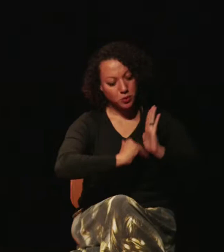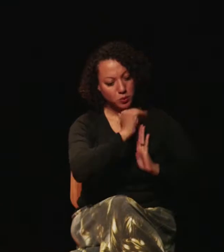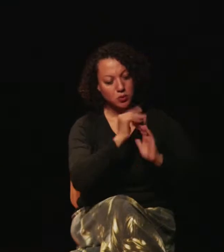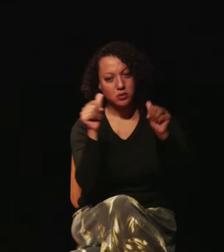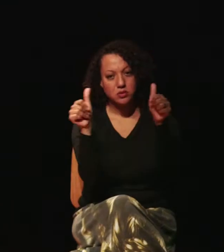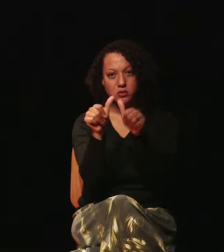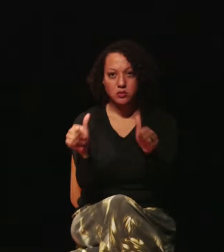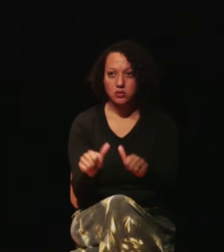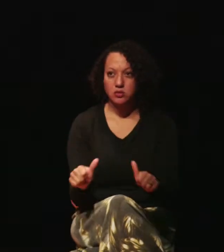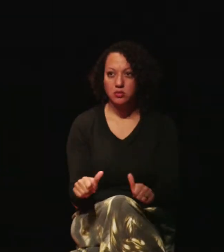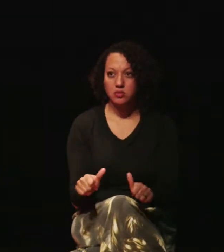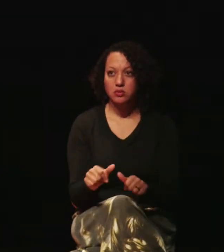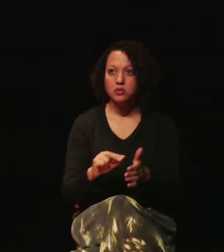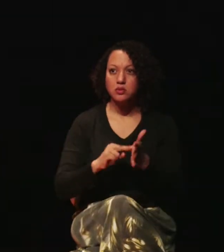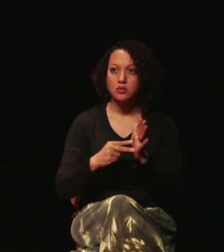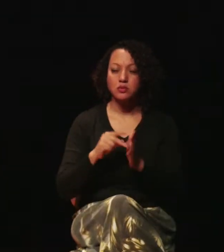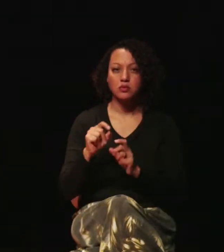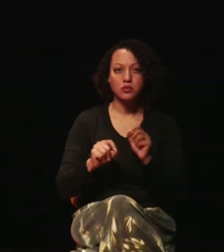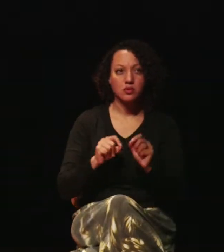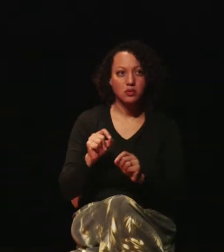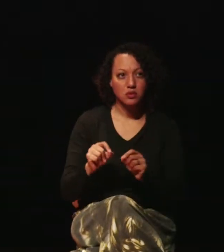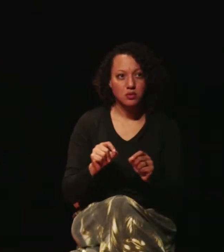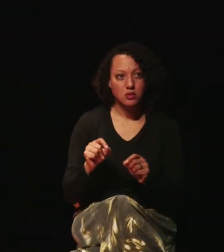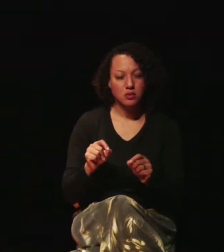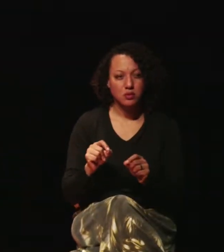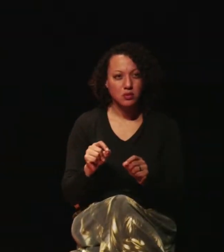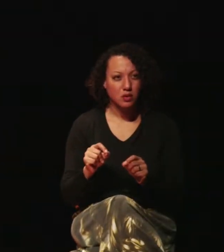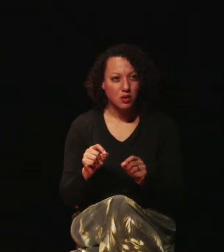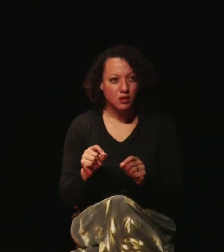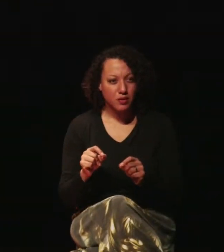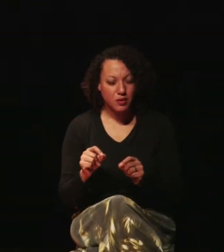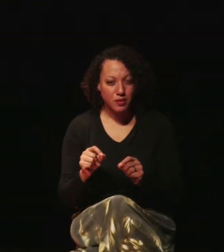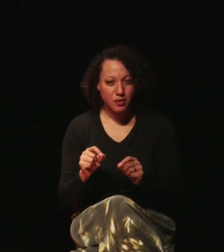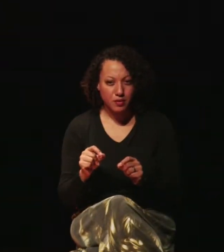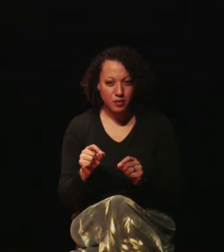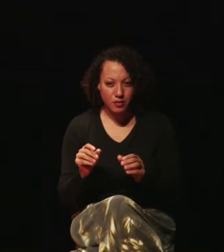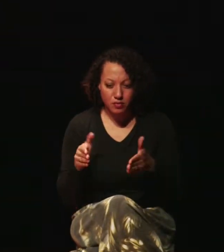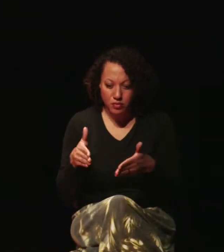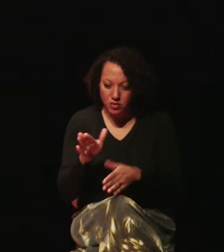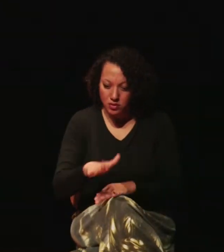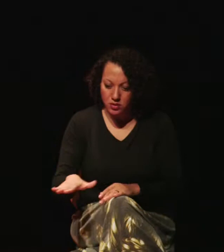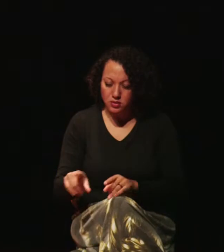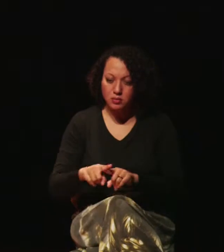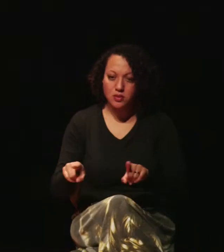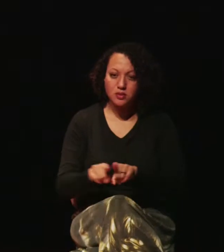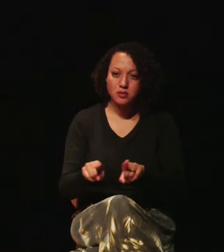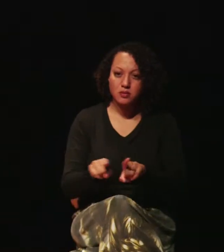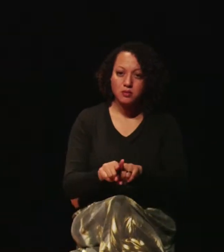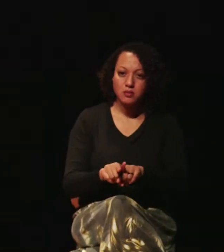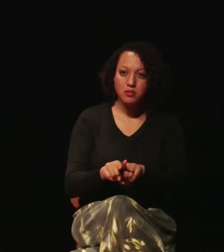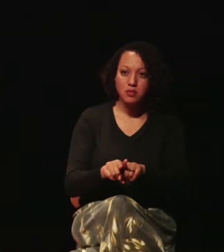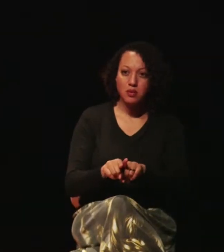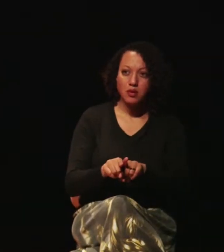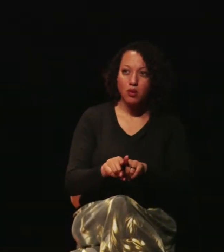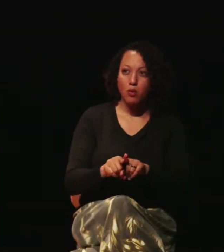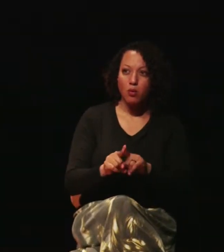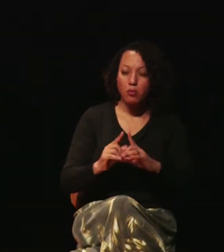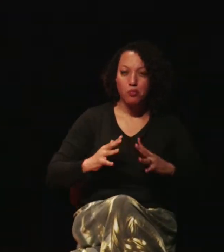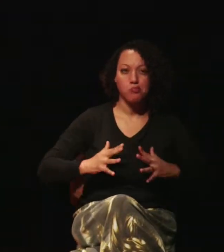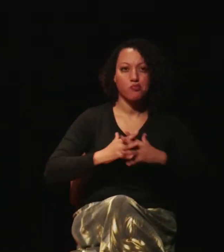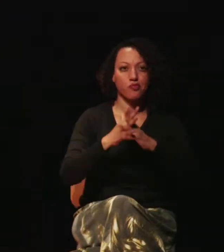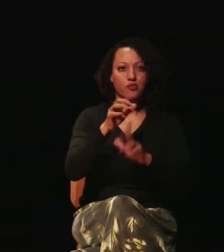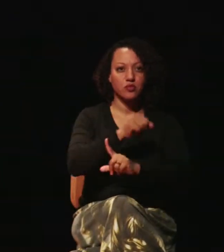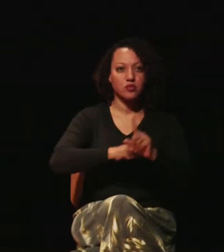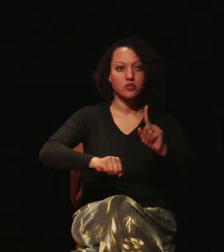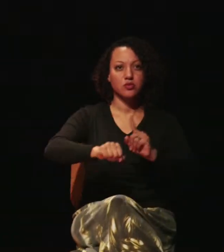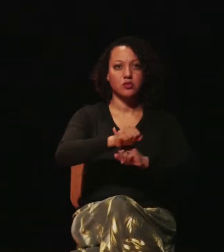scultura. O che significa parlare, na verdade, non tanto das crianças, mas dos conflitos sociais,